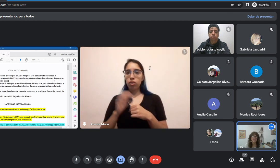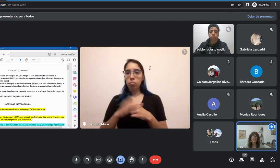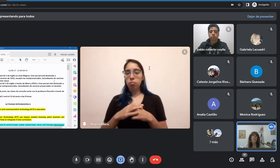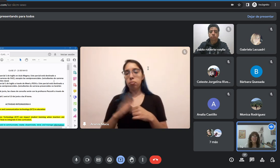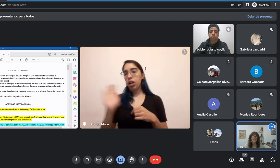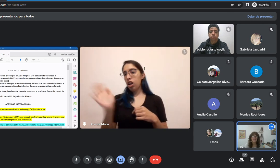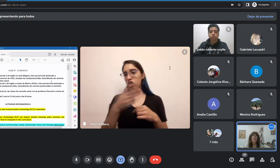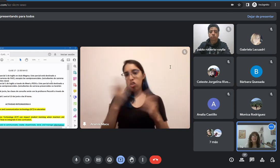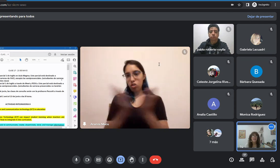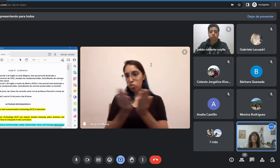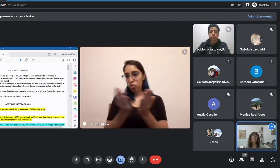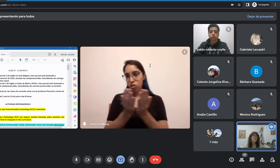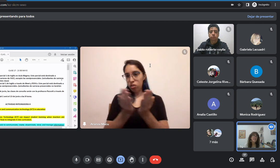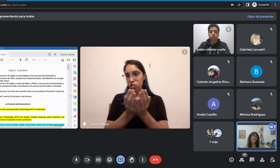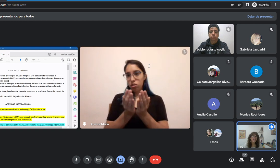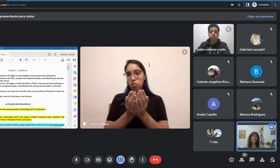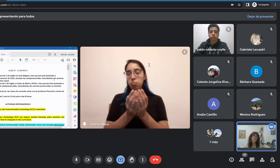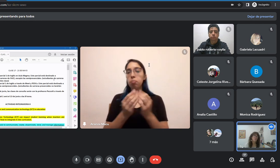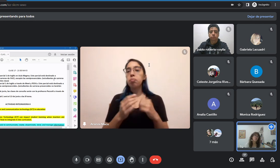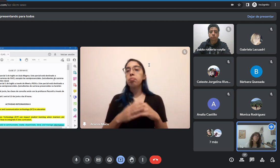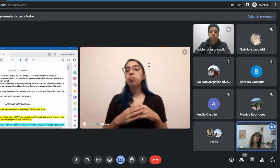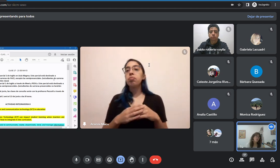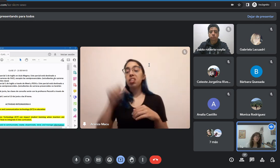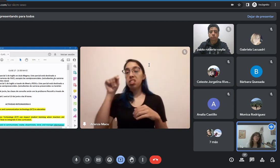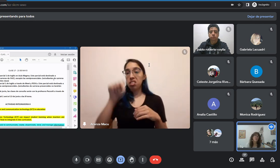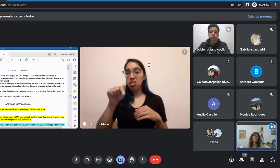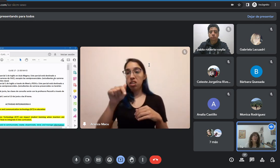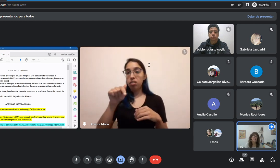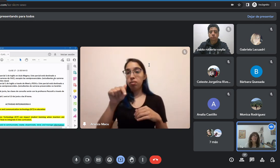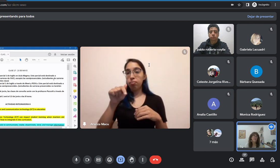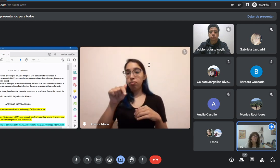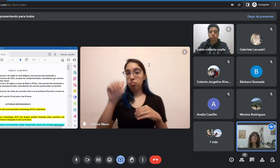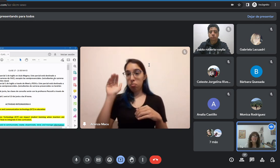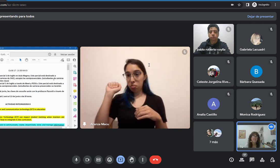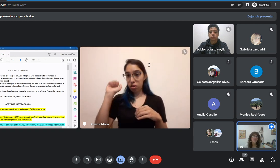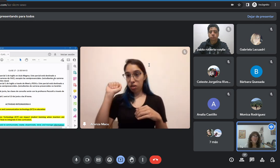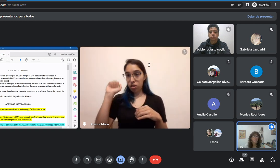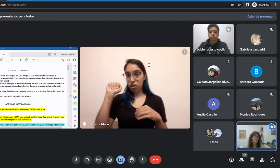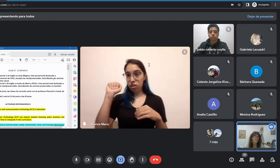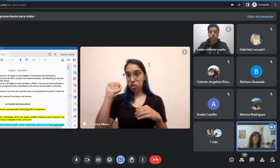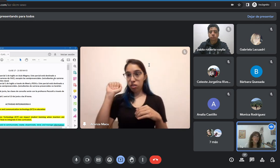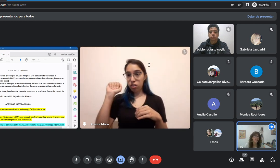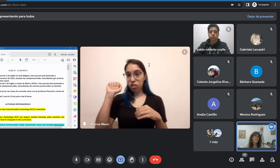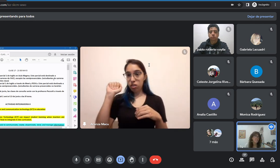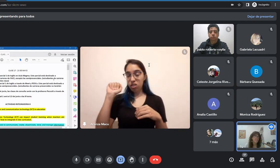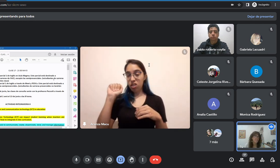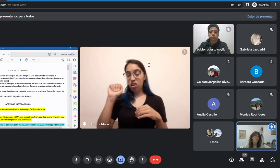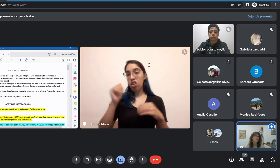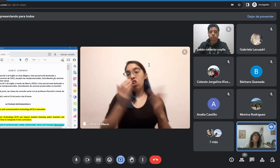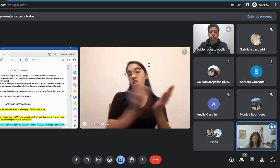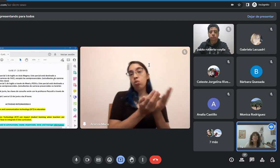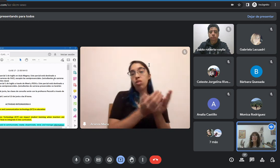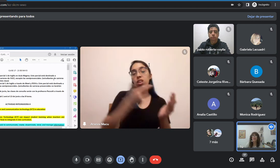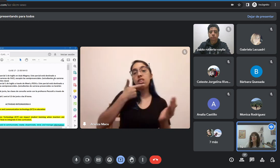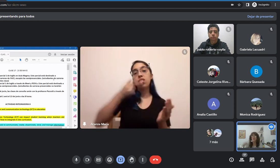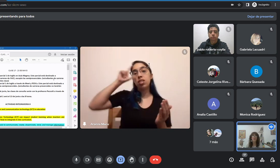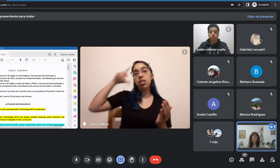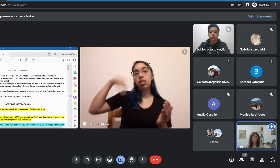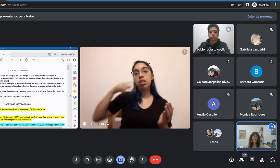¿sí? Ese día, por supuesto, la gente de semipresencial no va a tener clases, tienen todo el material y